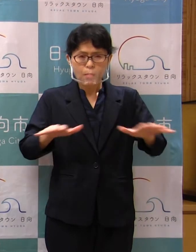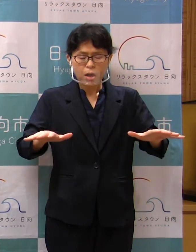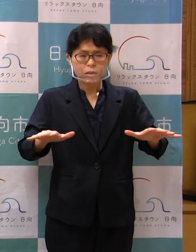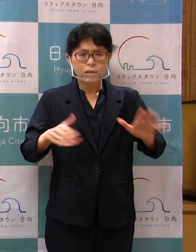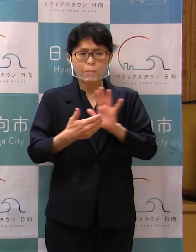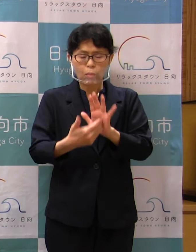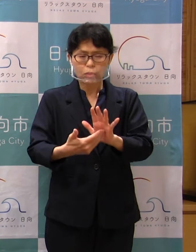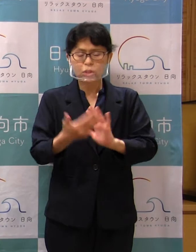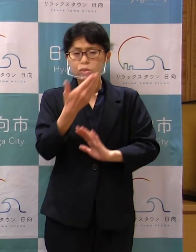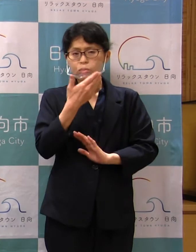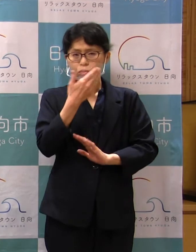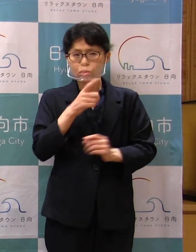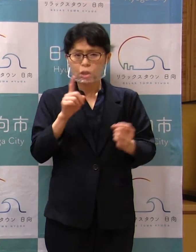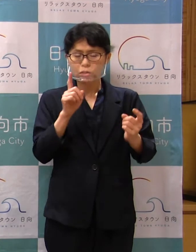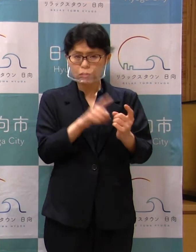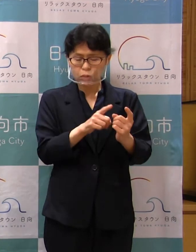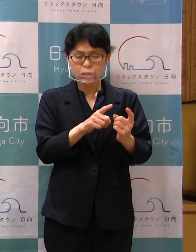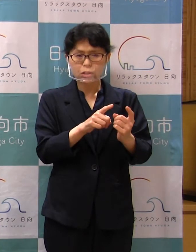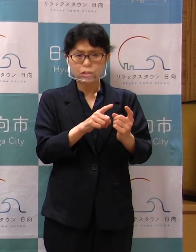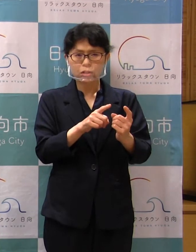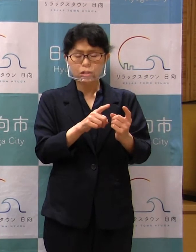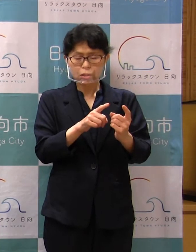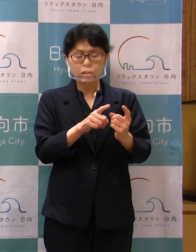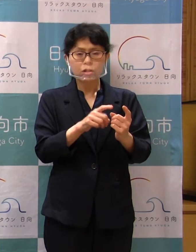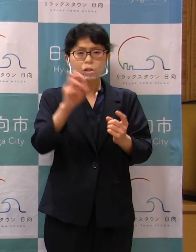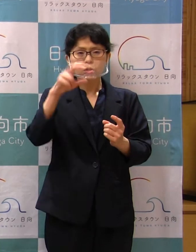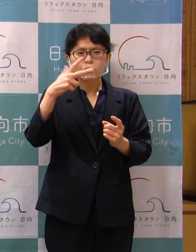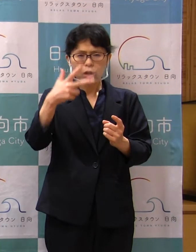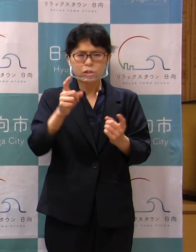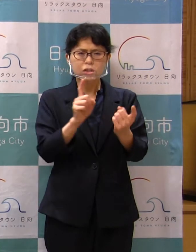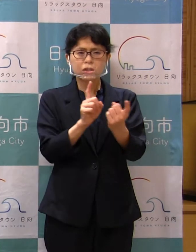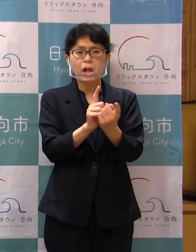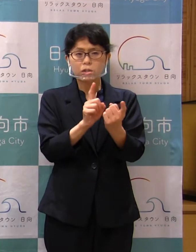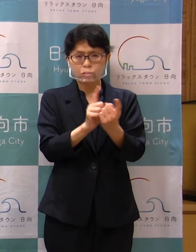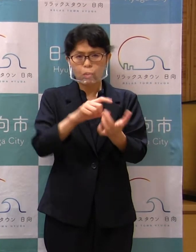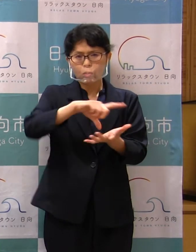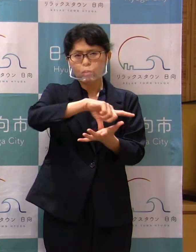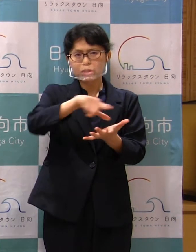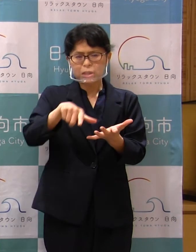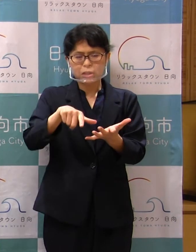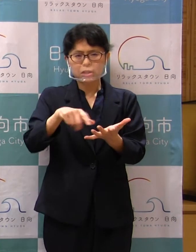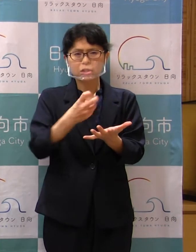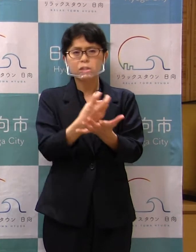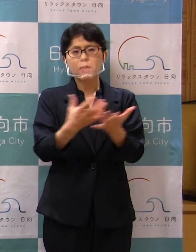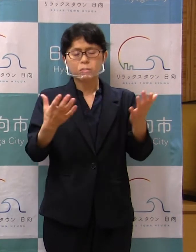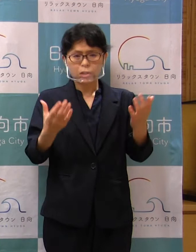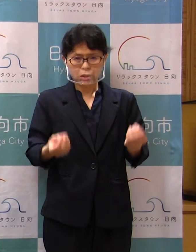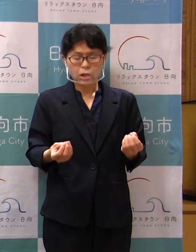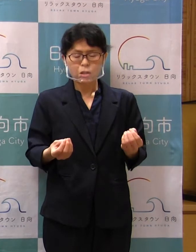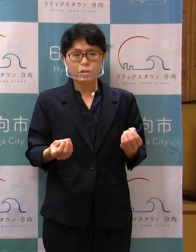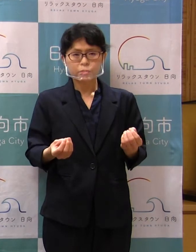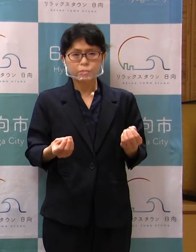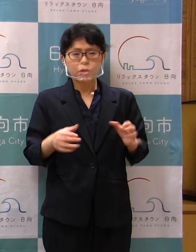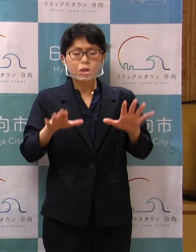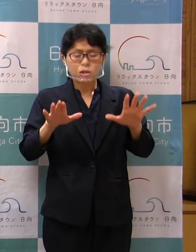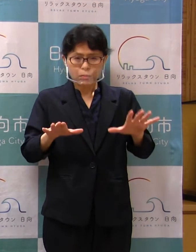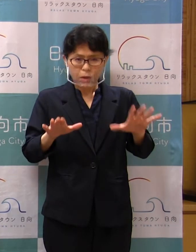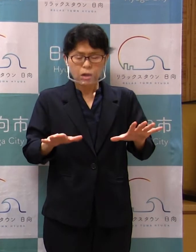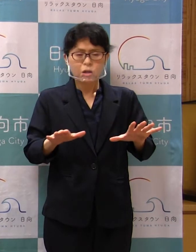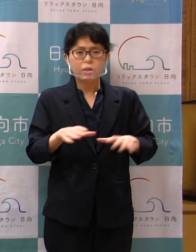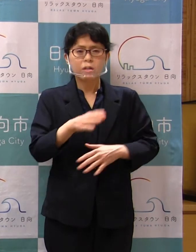等重点措置が適用され、本市が指定区域となりました。今ま